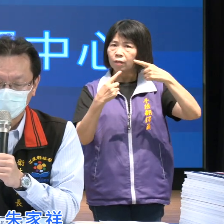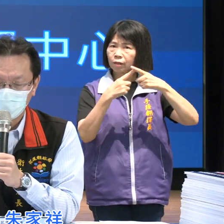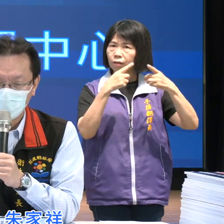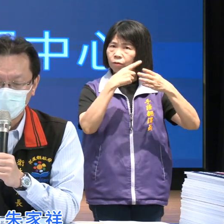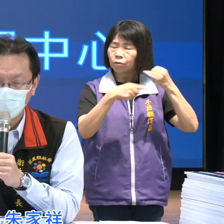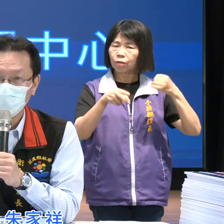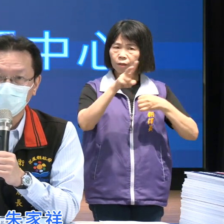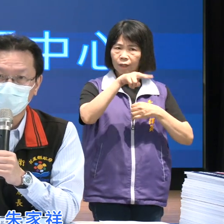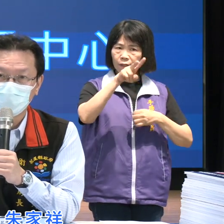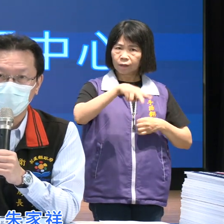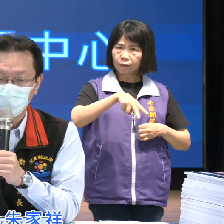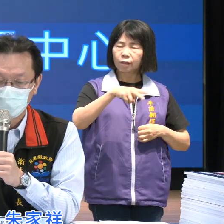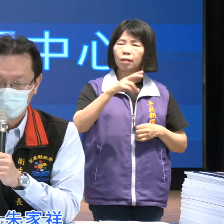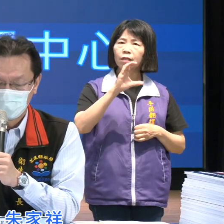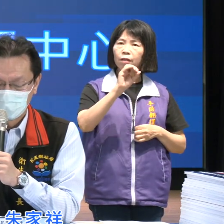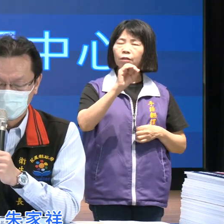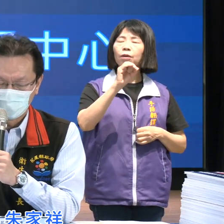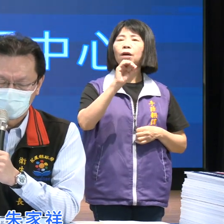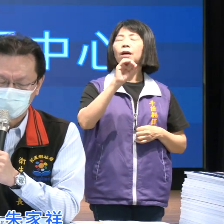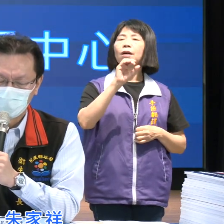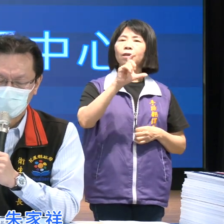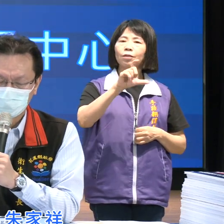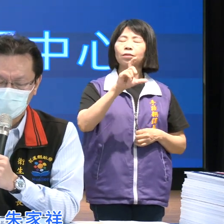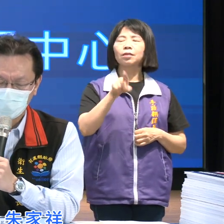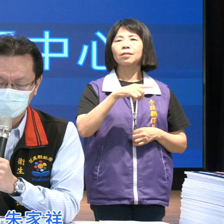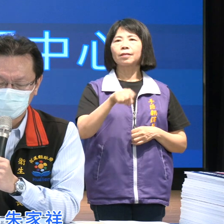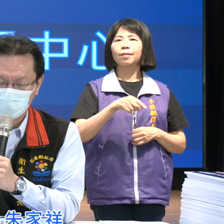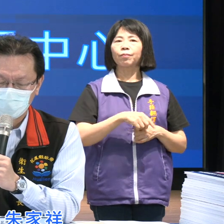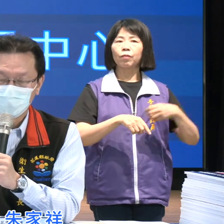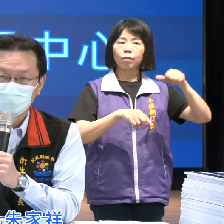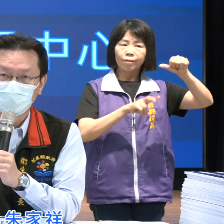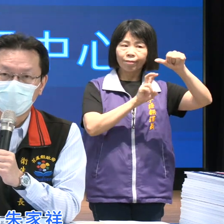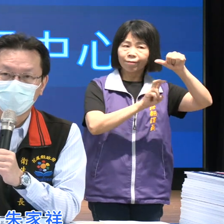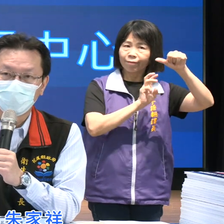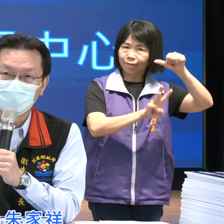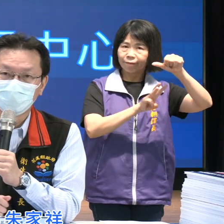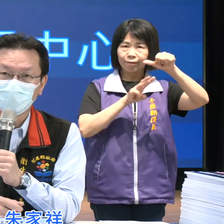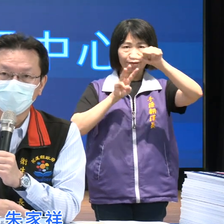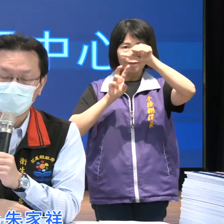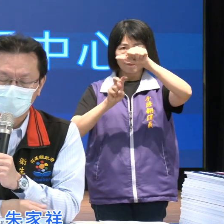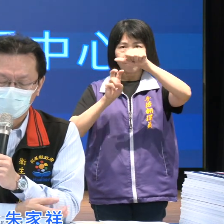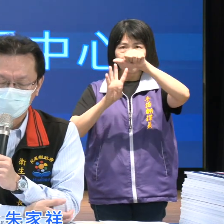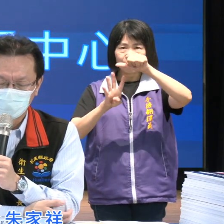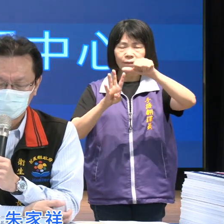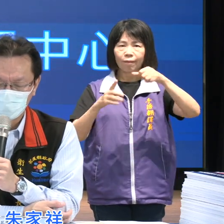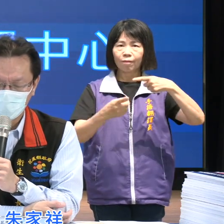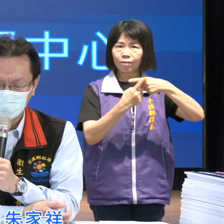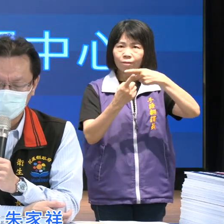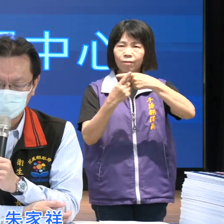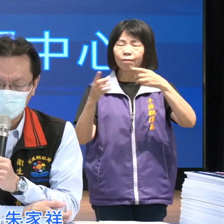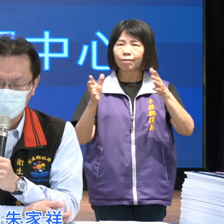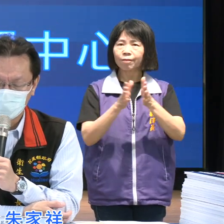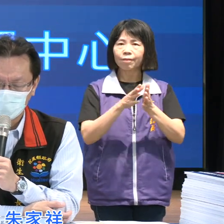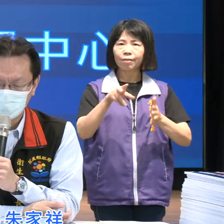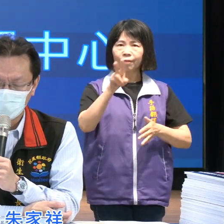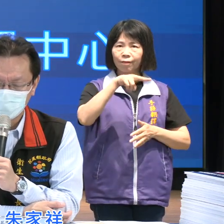是2060人，那5月23、24的这两天的总确诊人数是